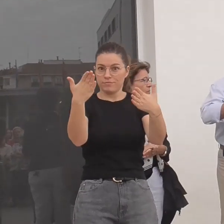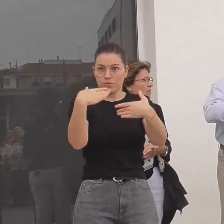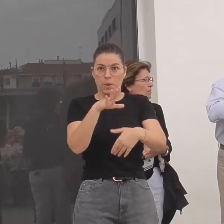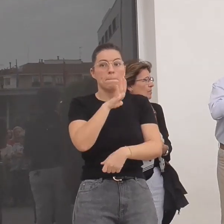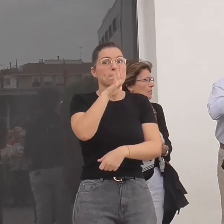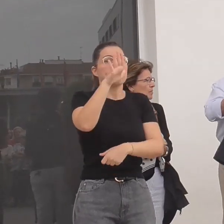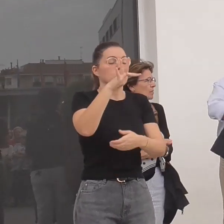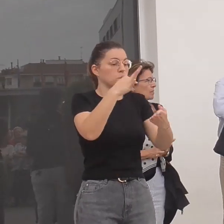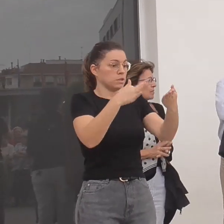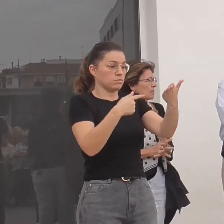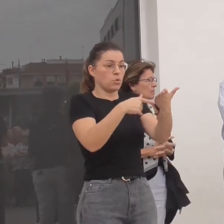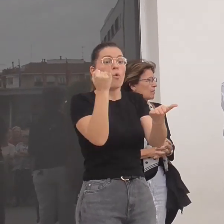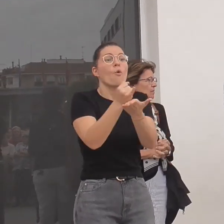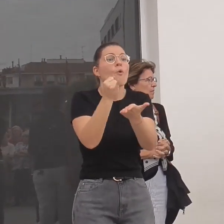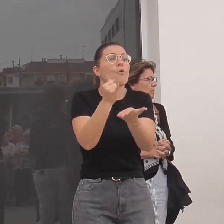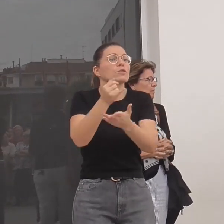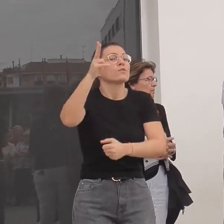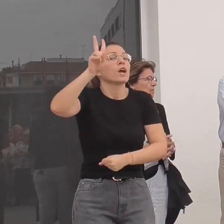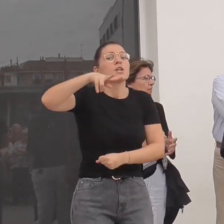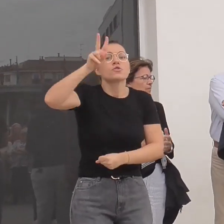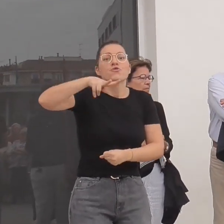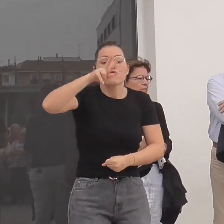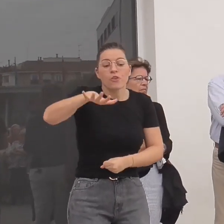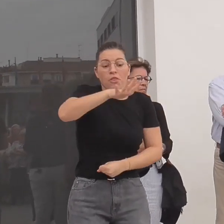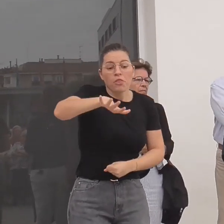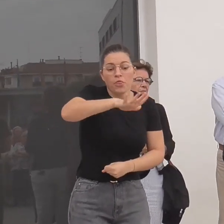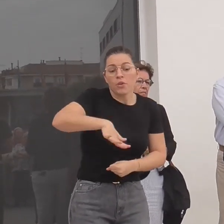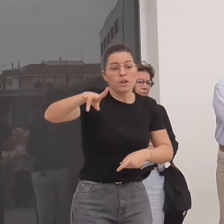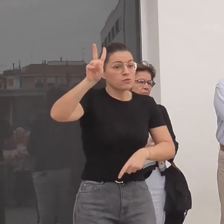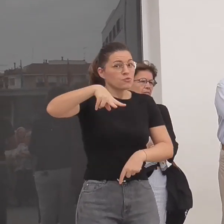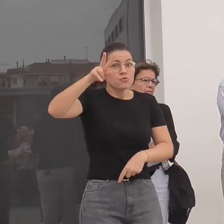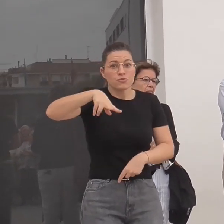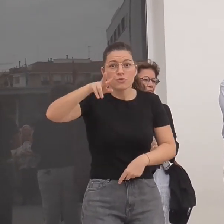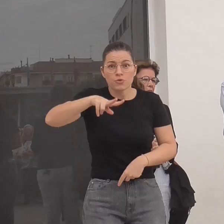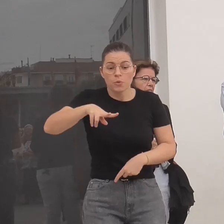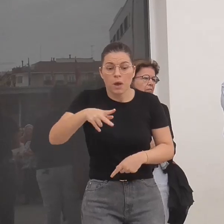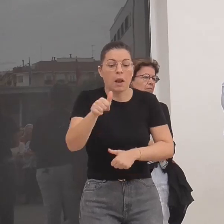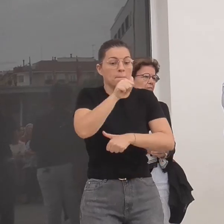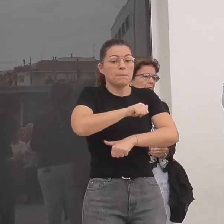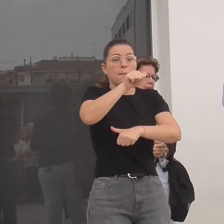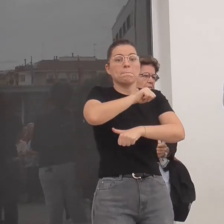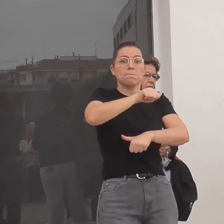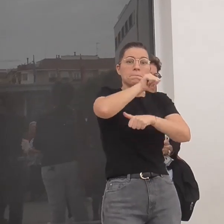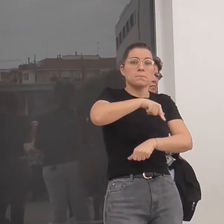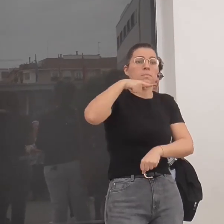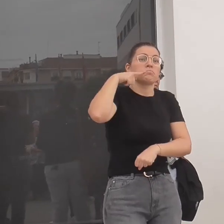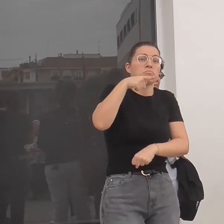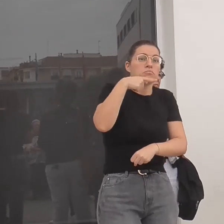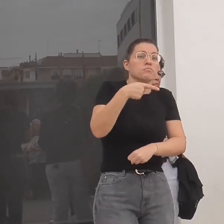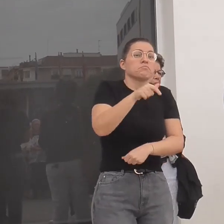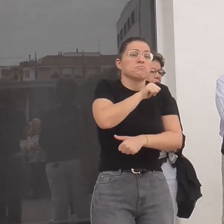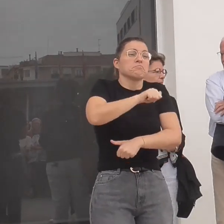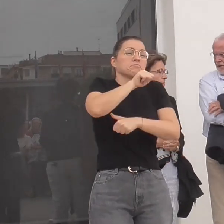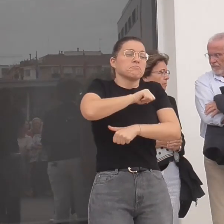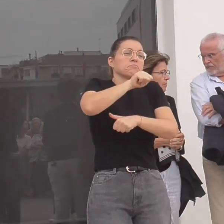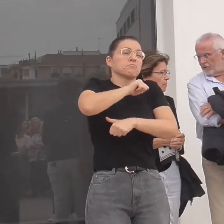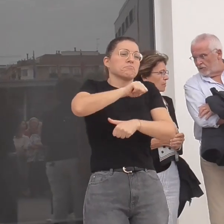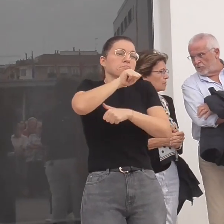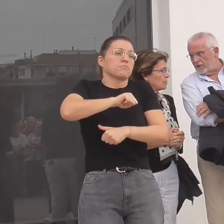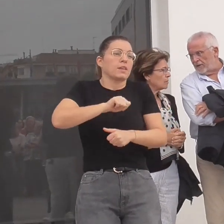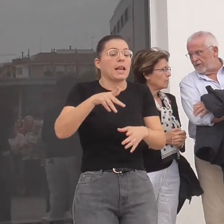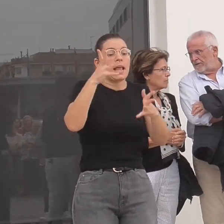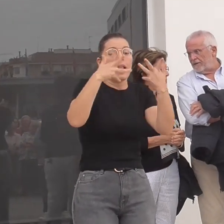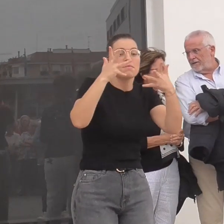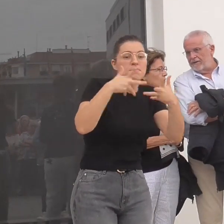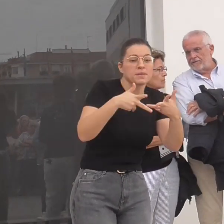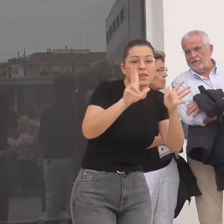por tanto tú no puedes justificar nunca y en ningún sitio toda la demora que ha tardado en la administración